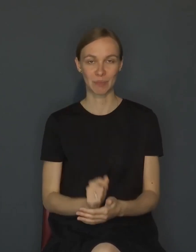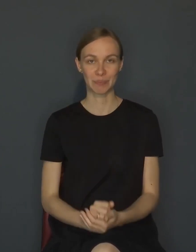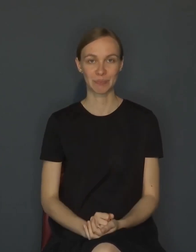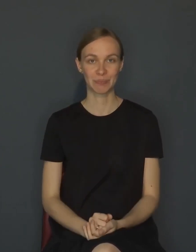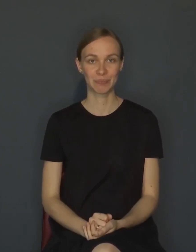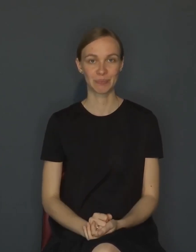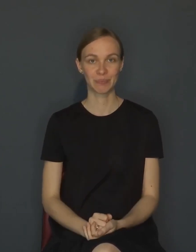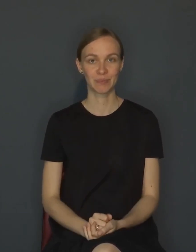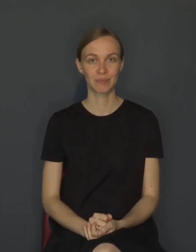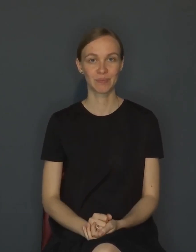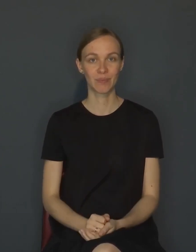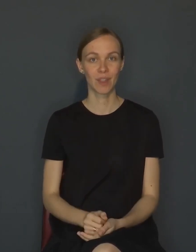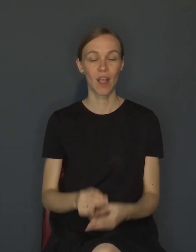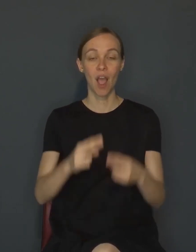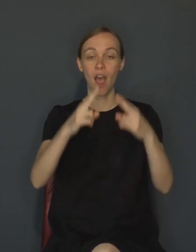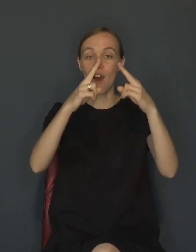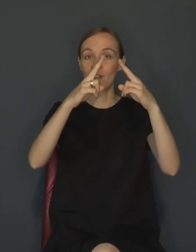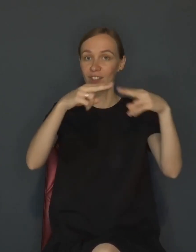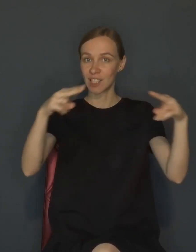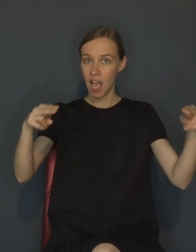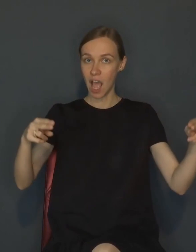У замку сідлали коней,